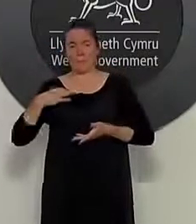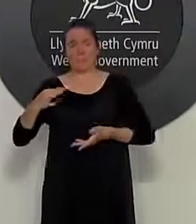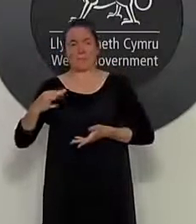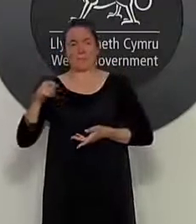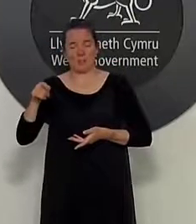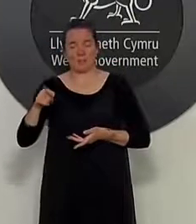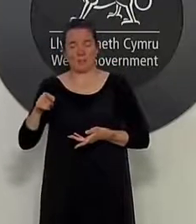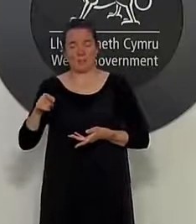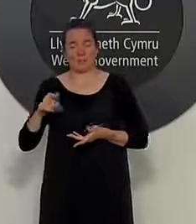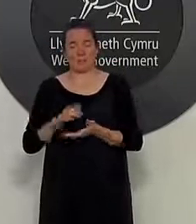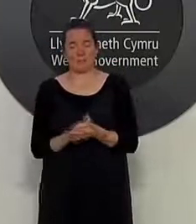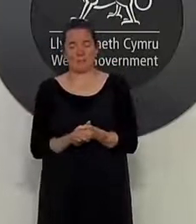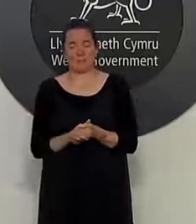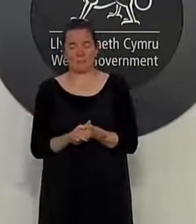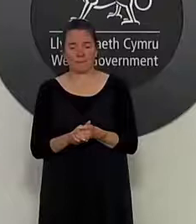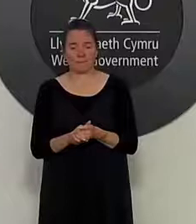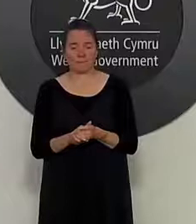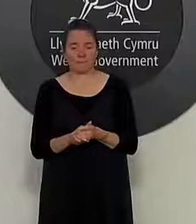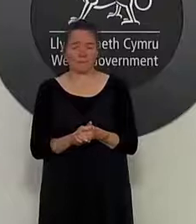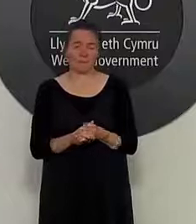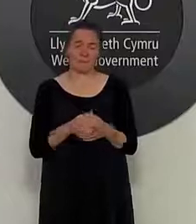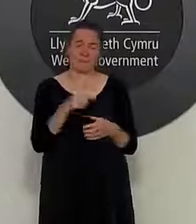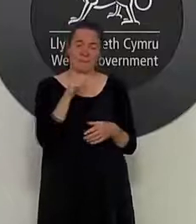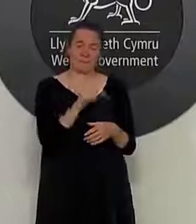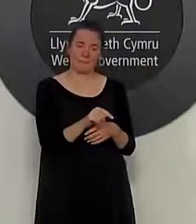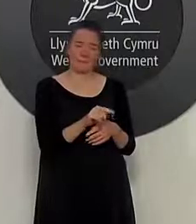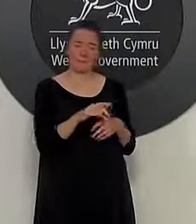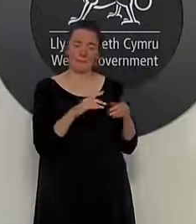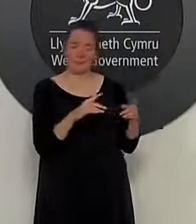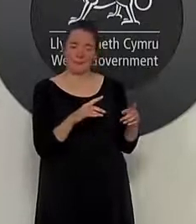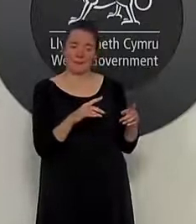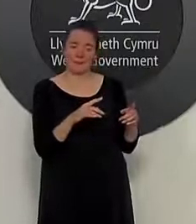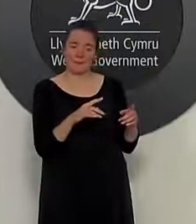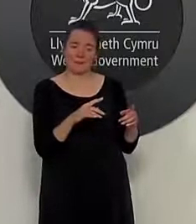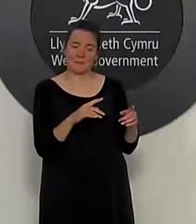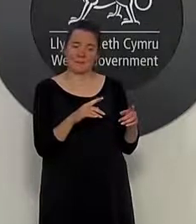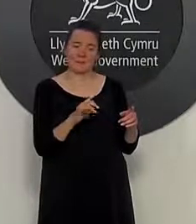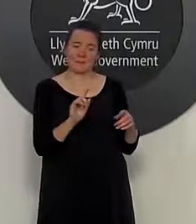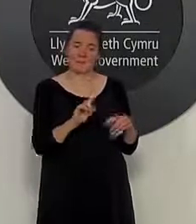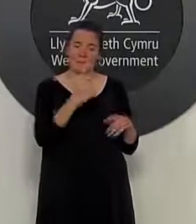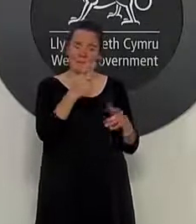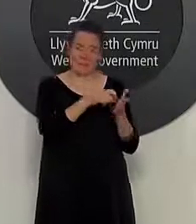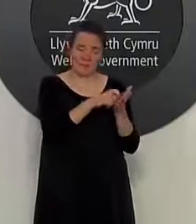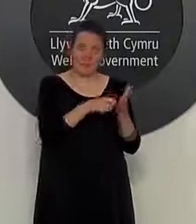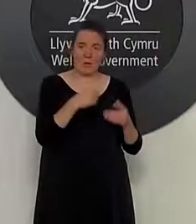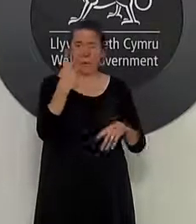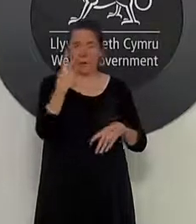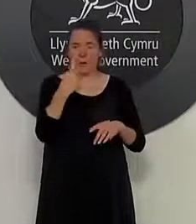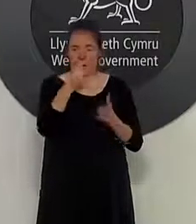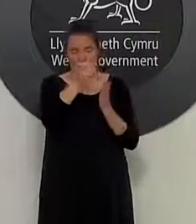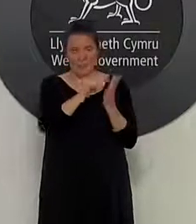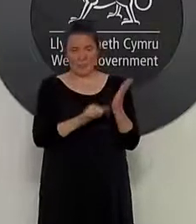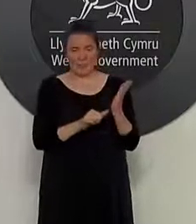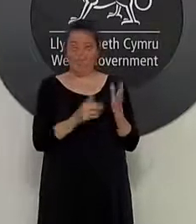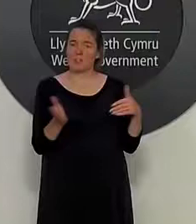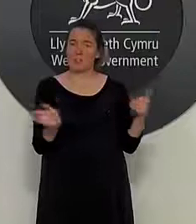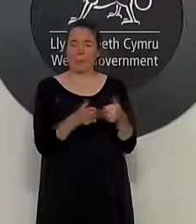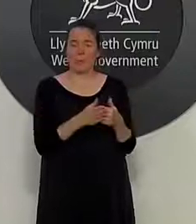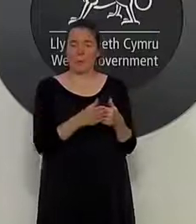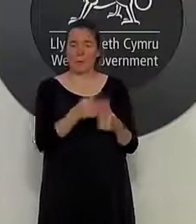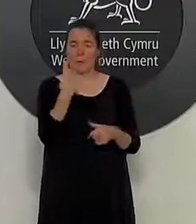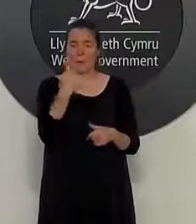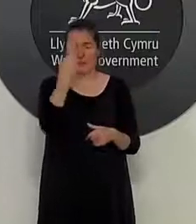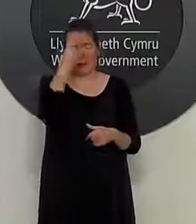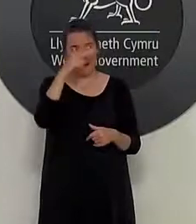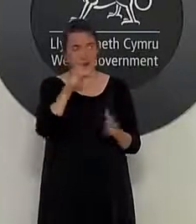Beth sydd gyda ni gyda cynta'r I felin ydy restrau caiedig gyda dim ond un enw ar y restr. Dyna beth